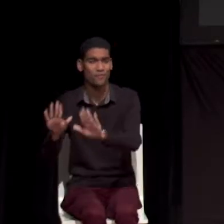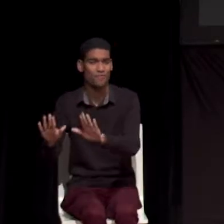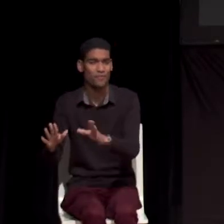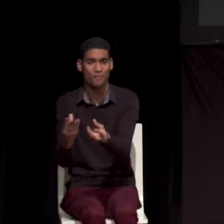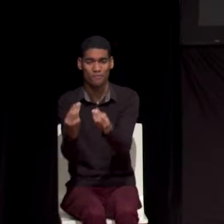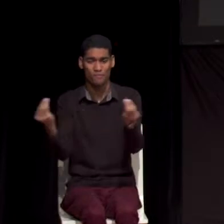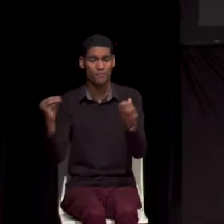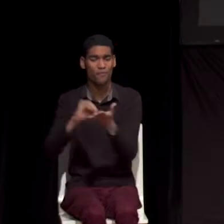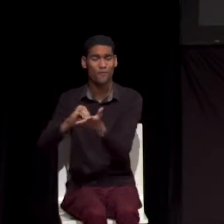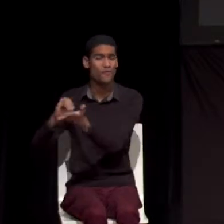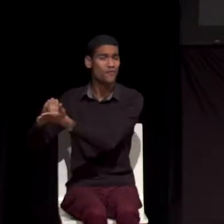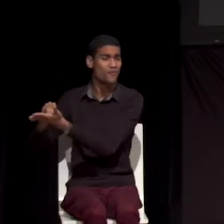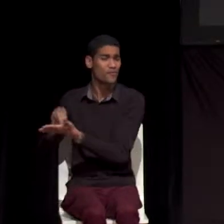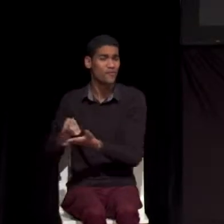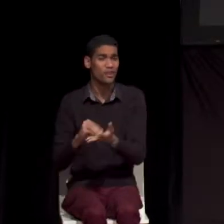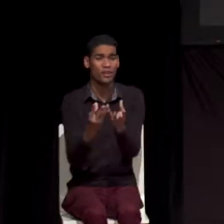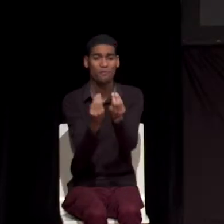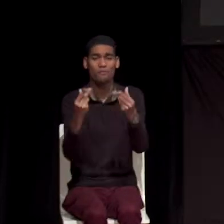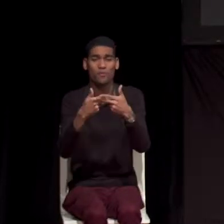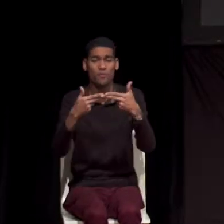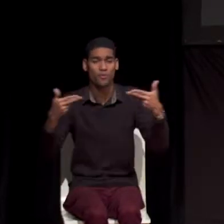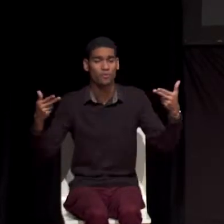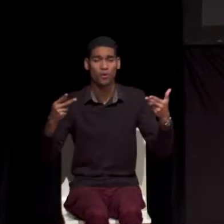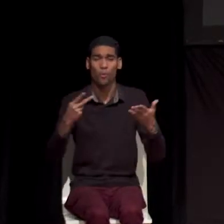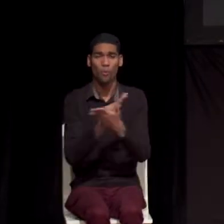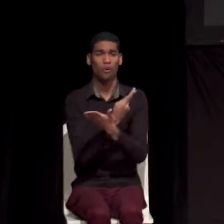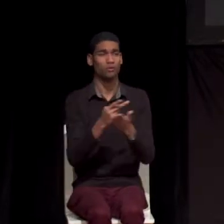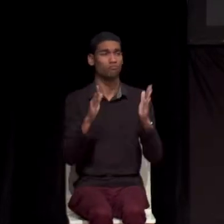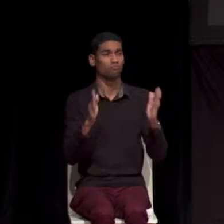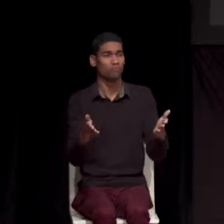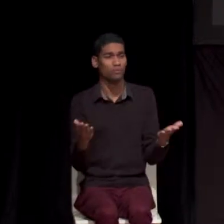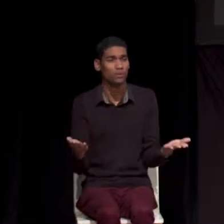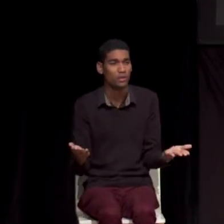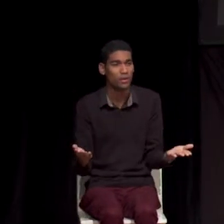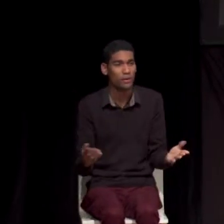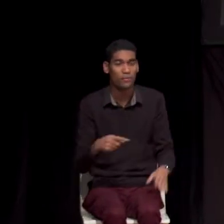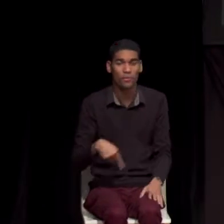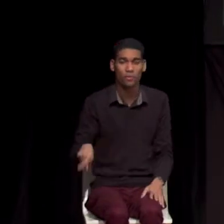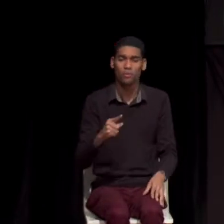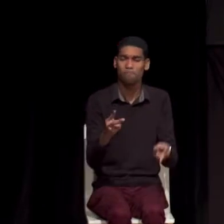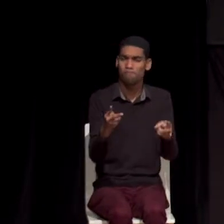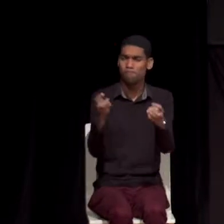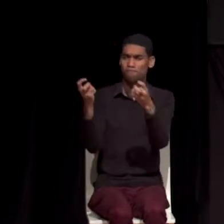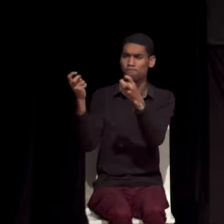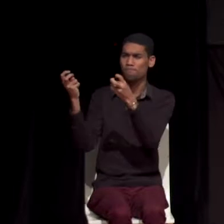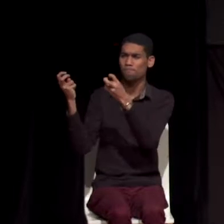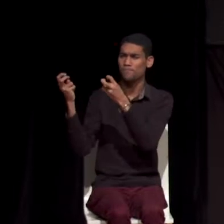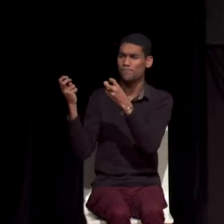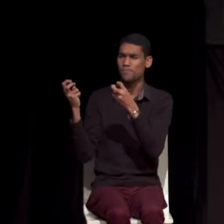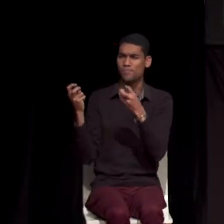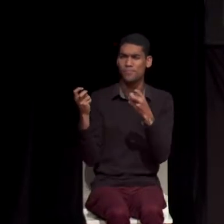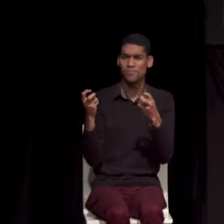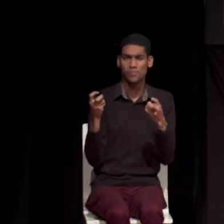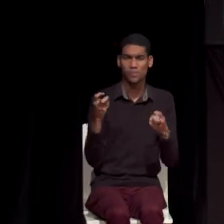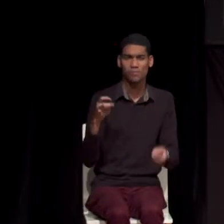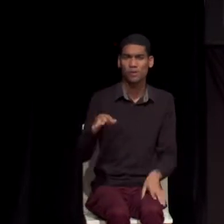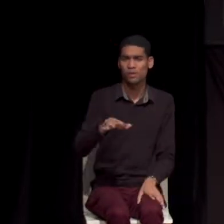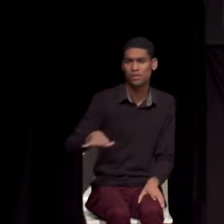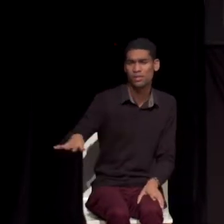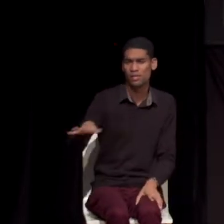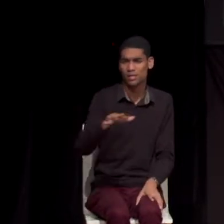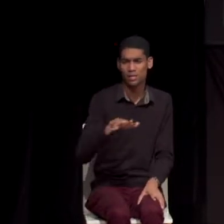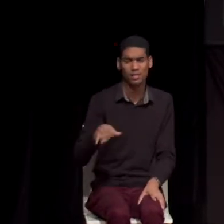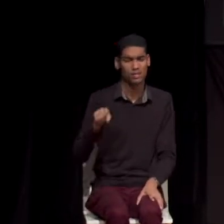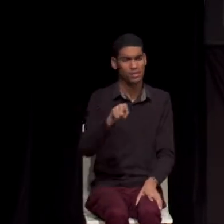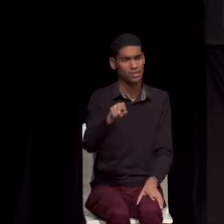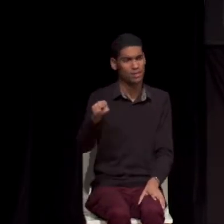muitos projetos, né, muitas coisas que já aconteceram, mas o que a gente percebe muito é que, dentro desse contexto que a